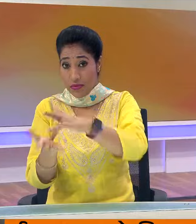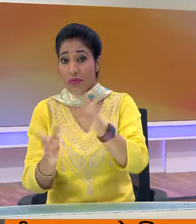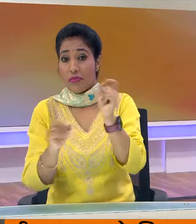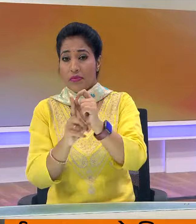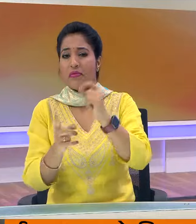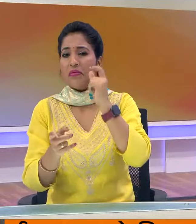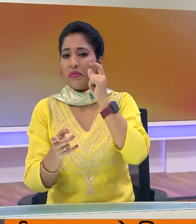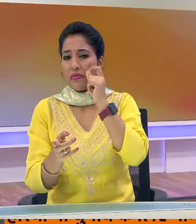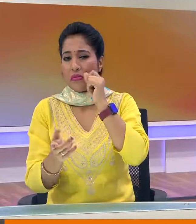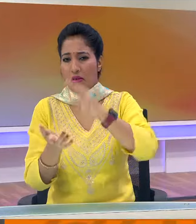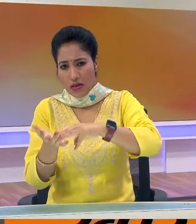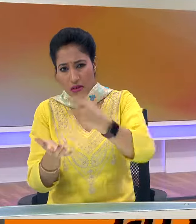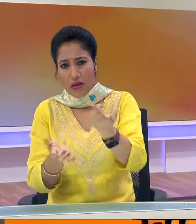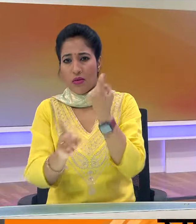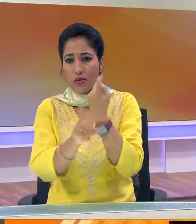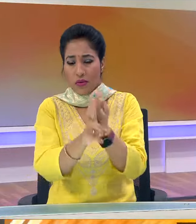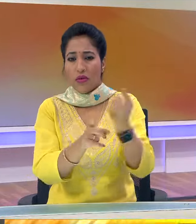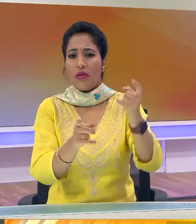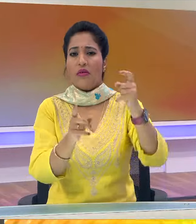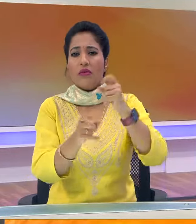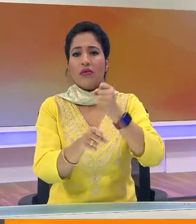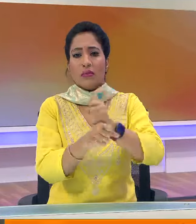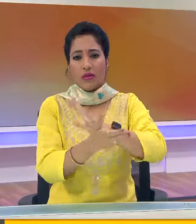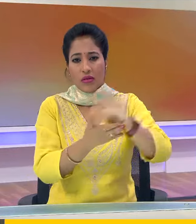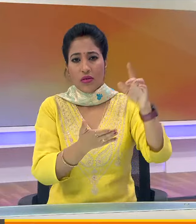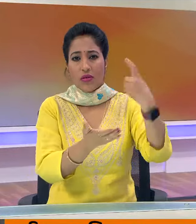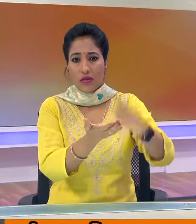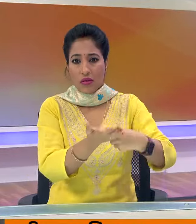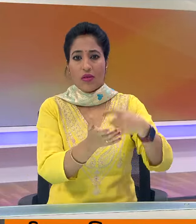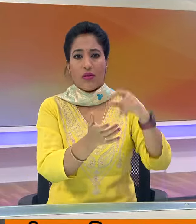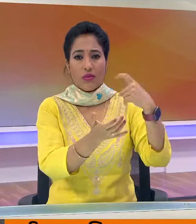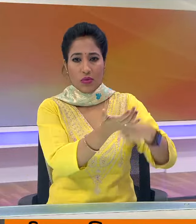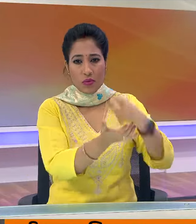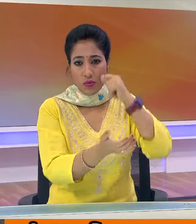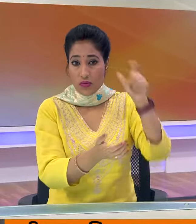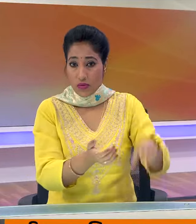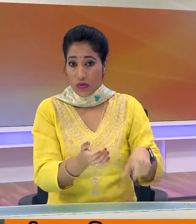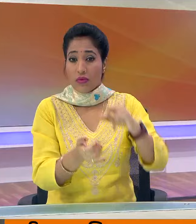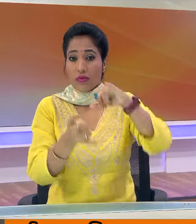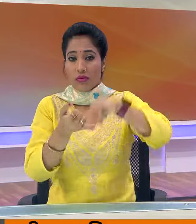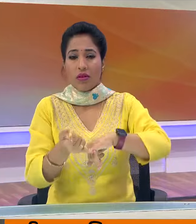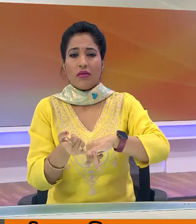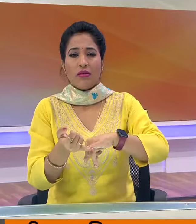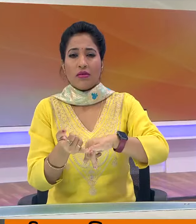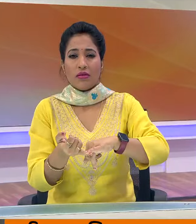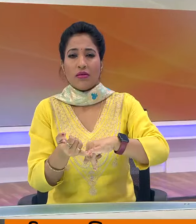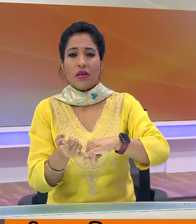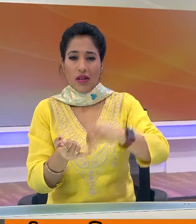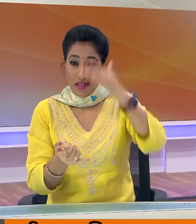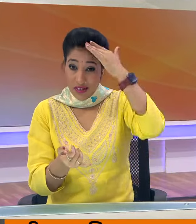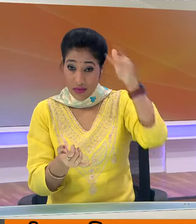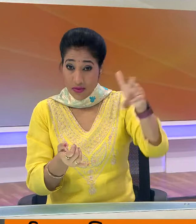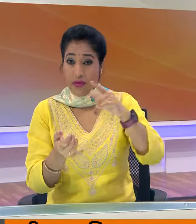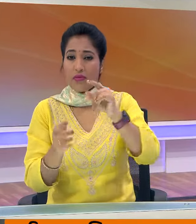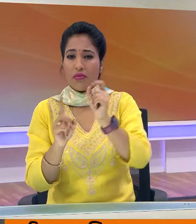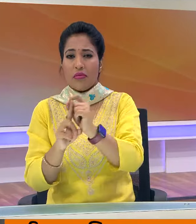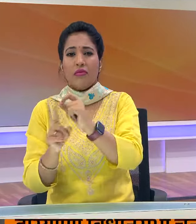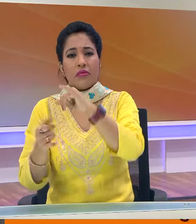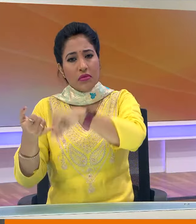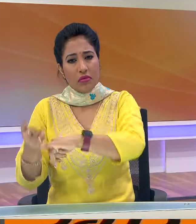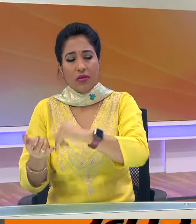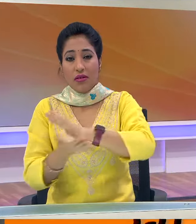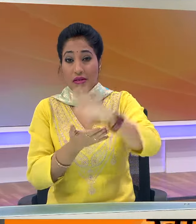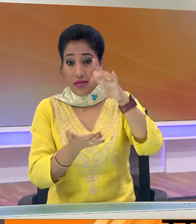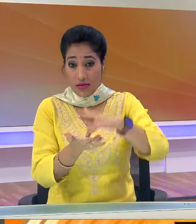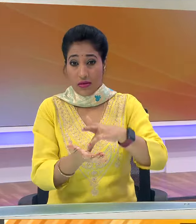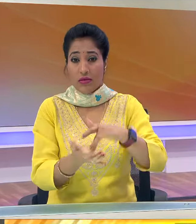मेहरा कोलेखा और घरौंडा से राजपाल रोड कैमला, सिरसा से पवन शेरपुरा, हांसी से